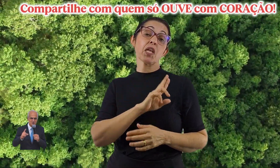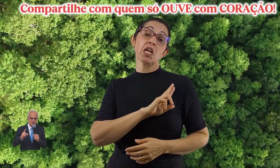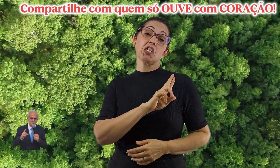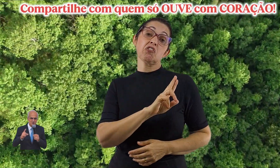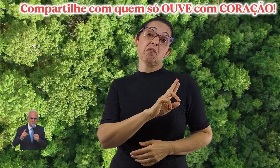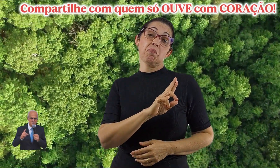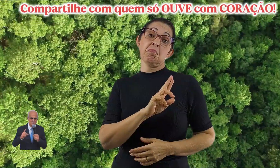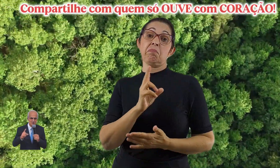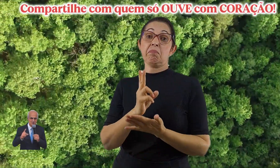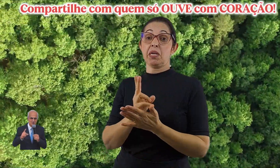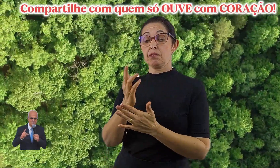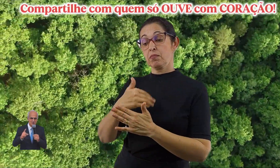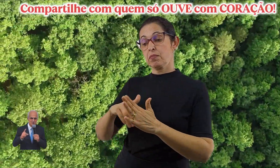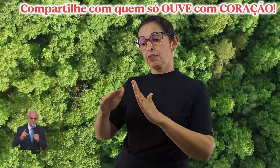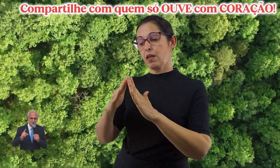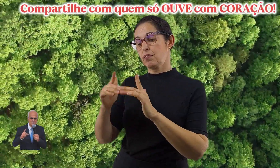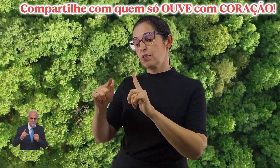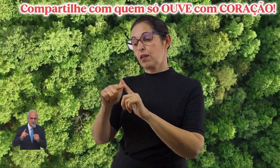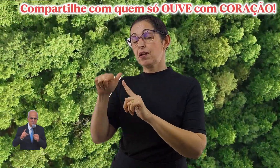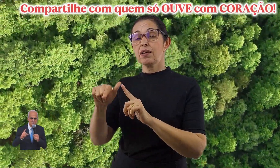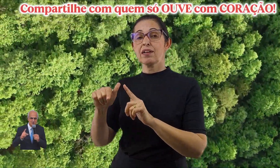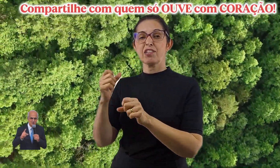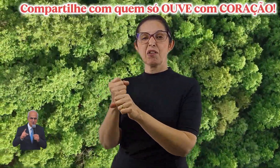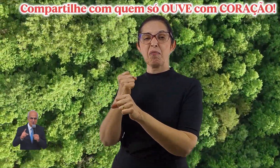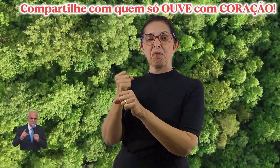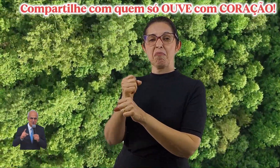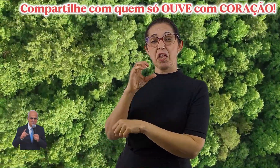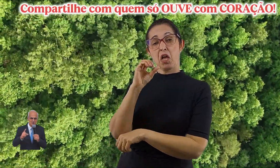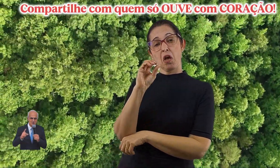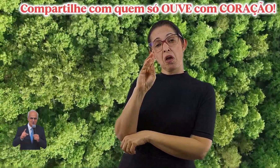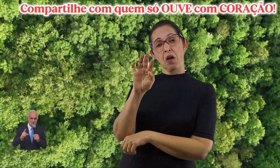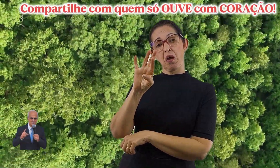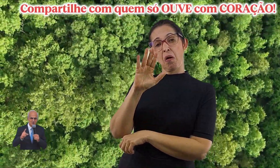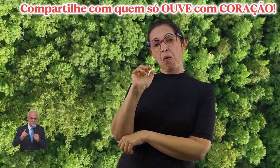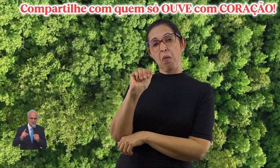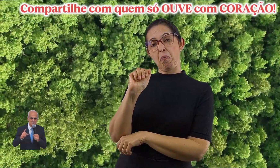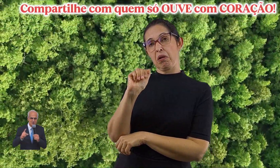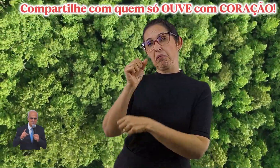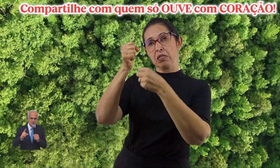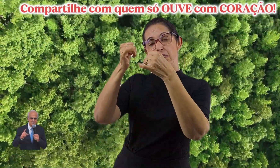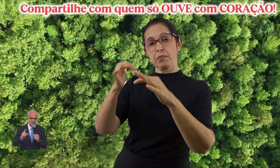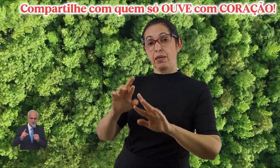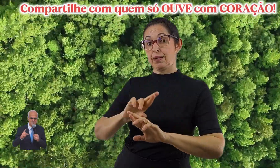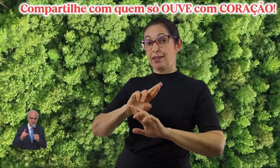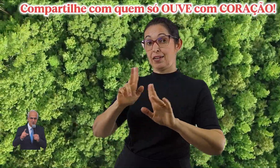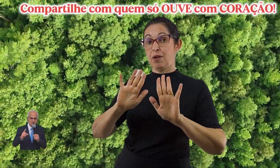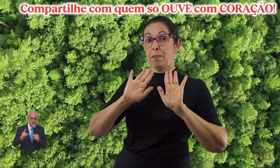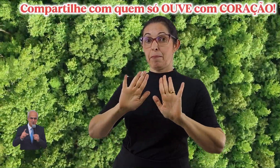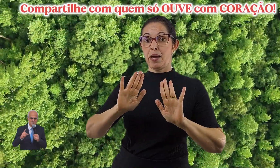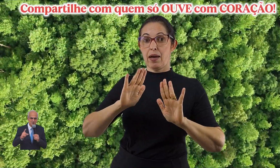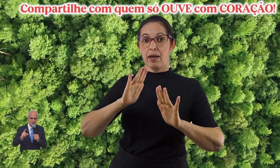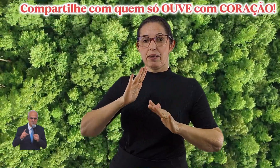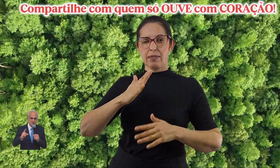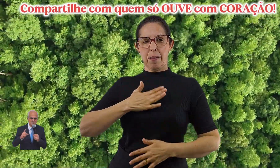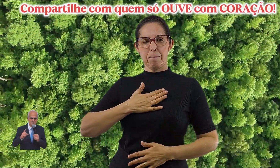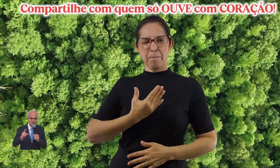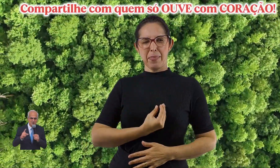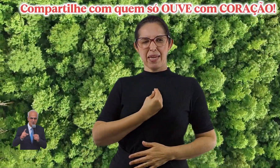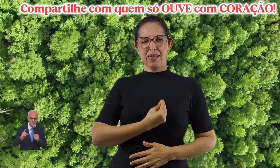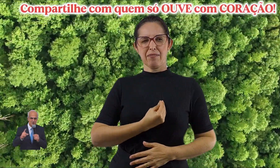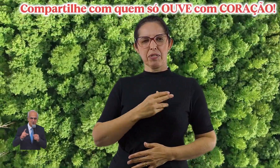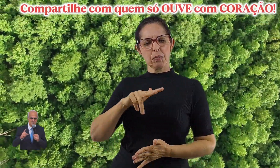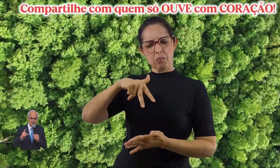estou na obra, mas não é uma palavra que define isso, é o meu viver, é a minha posição diante do